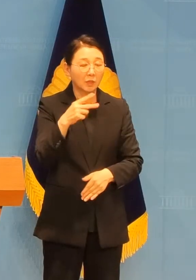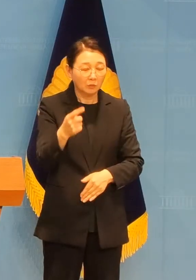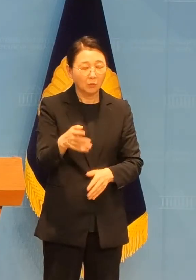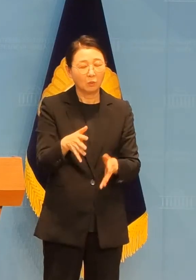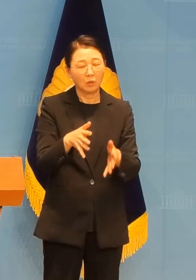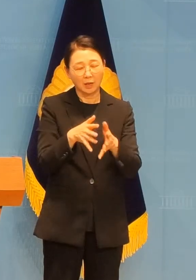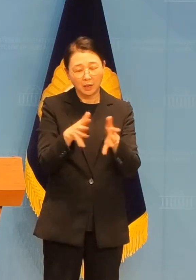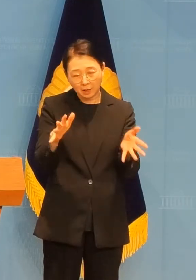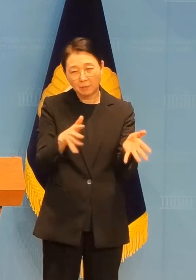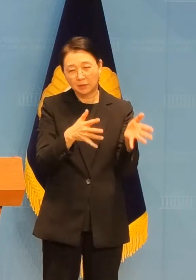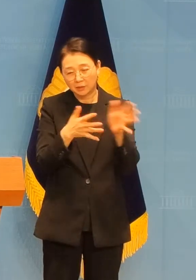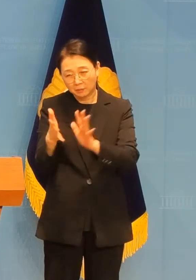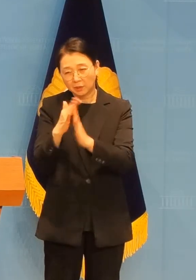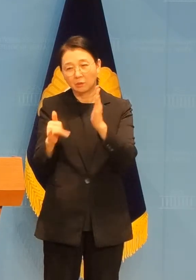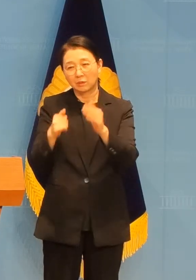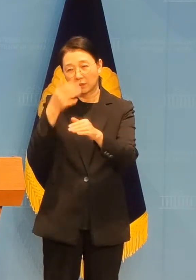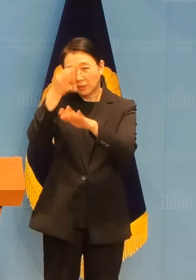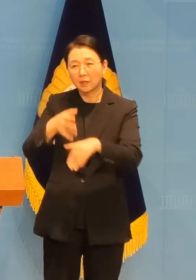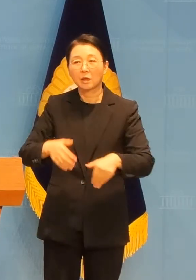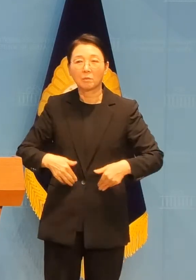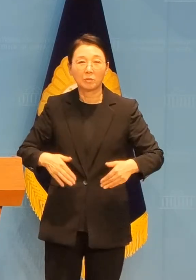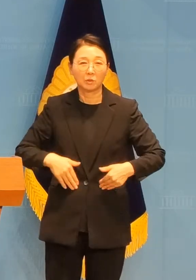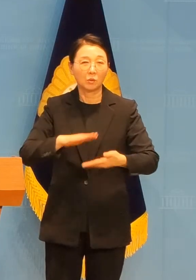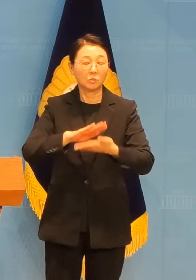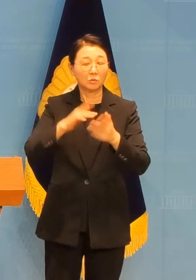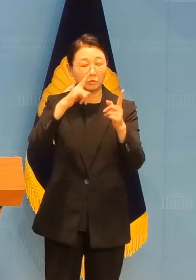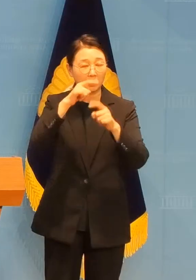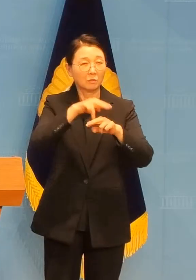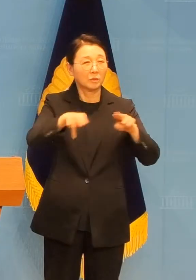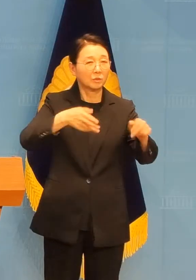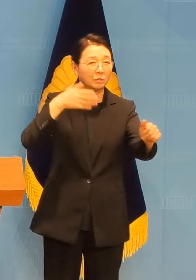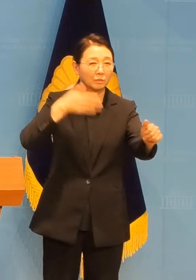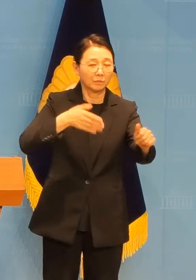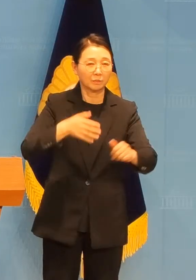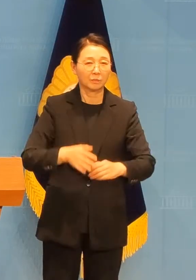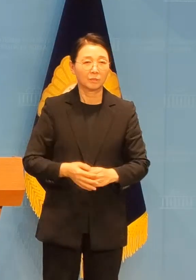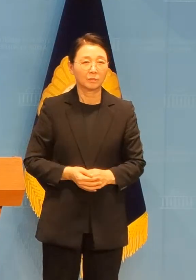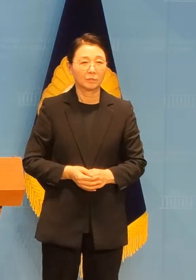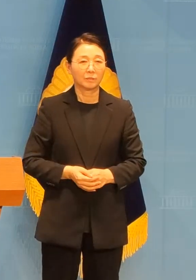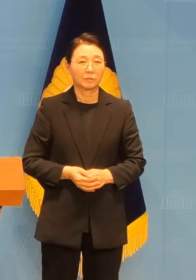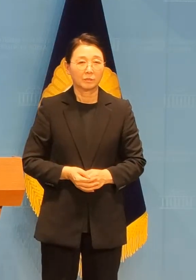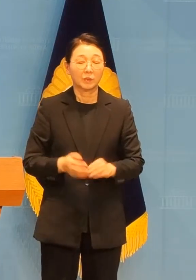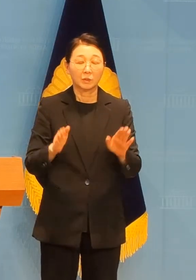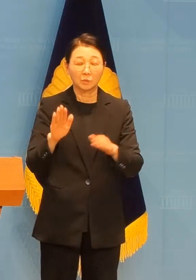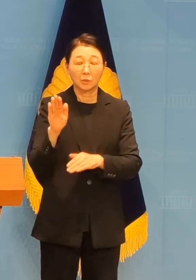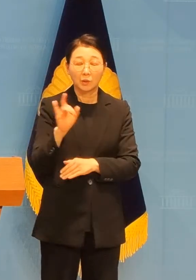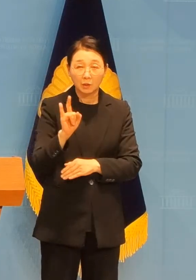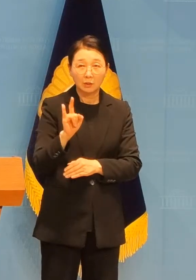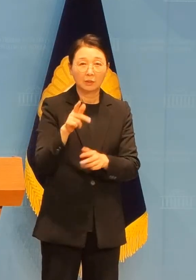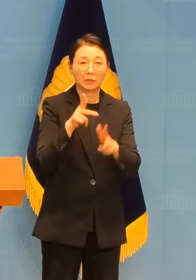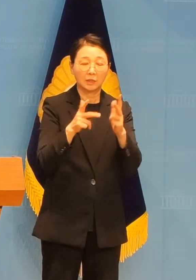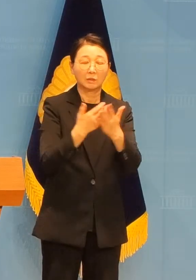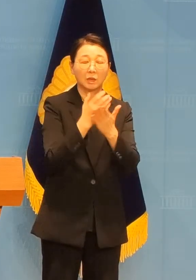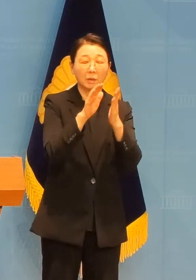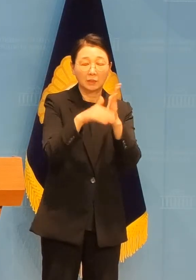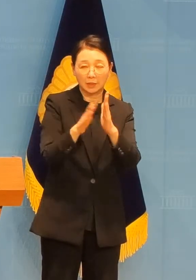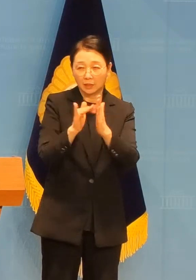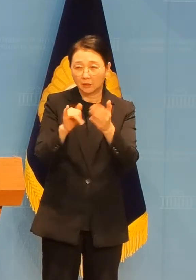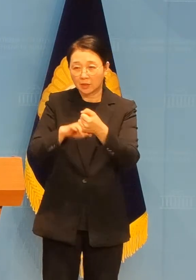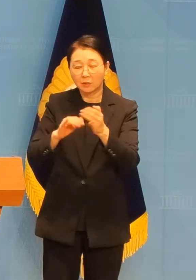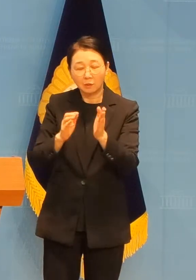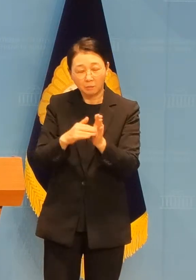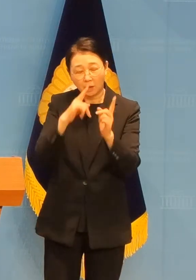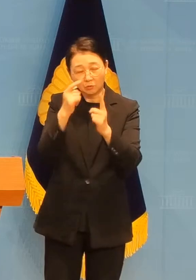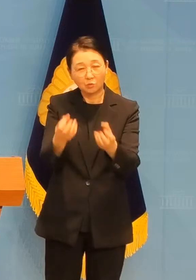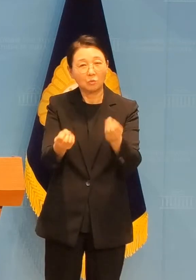참사 유족들에게 사과하고 출판 기념식 취소하십시오. 그리고 현대산업개발이 유족에게 약속했던